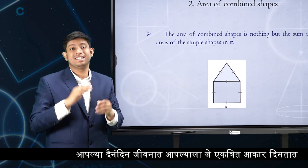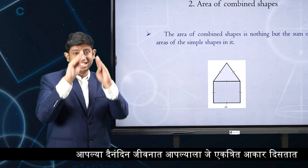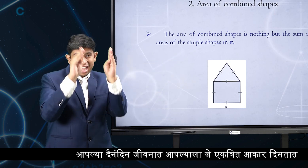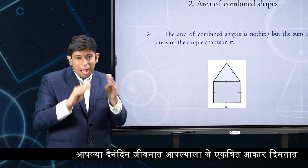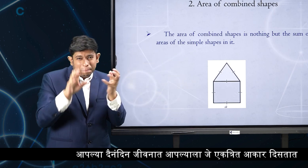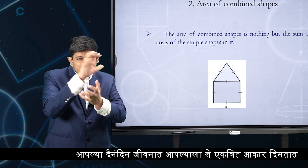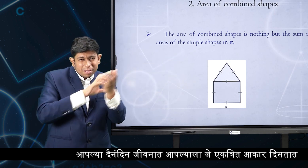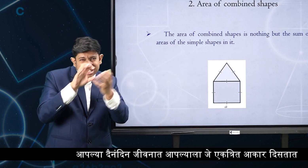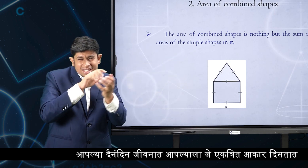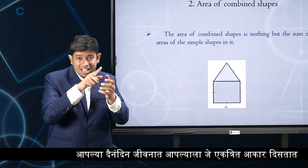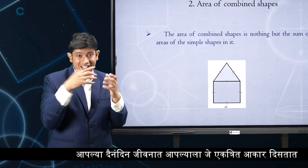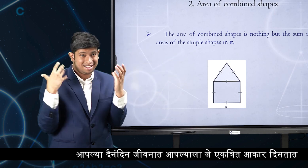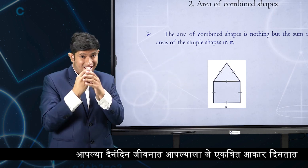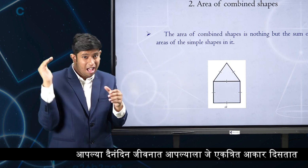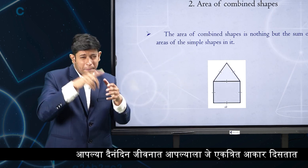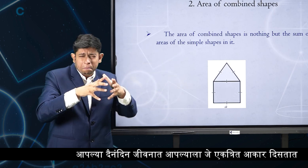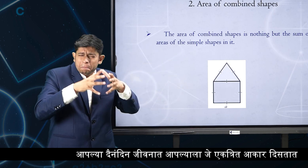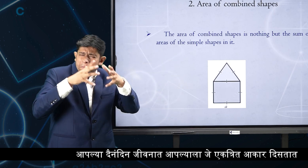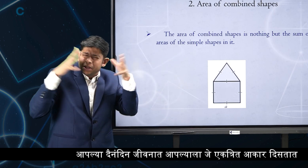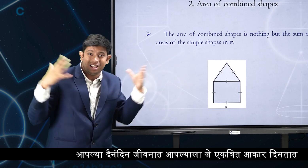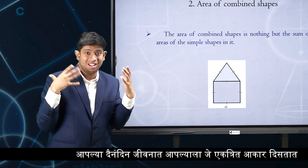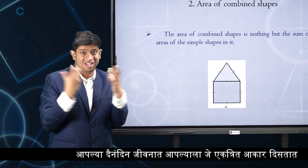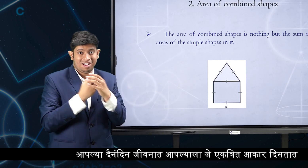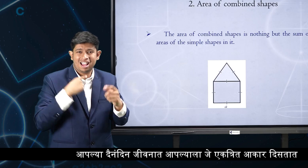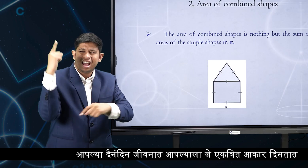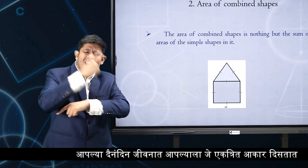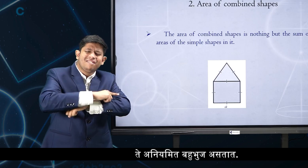आपल्या दैनंदिन जीवनात आपल्याला जे एकत्रित आकार दिसतात ते